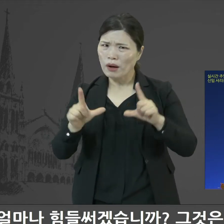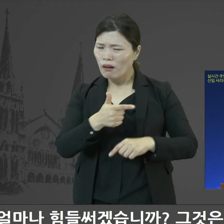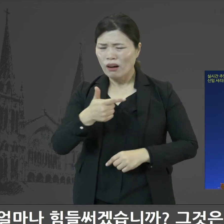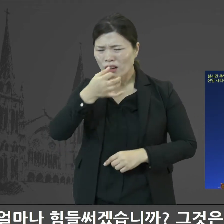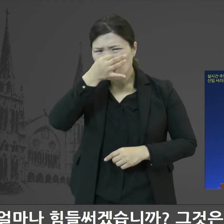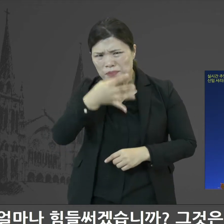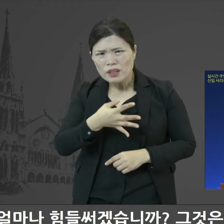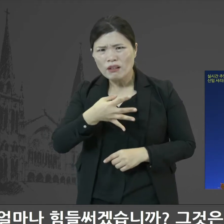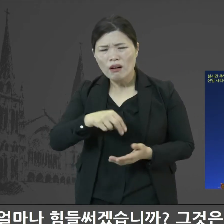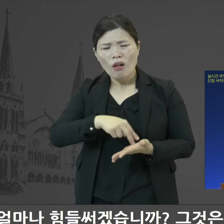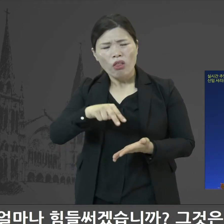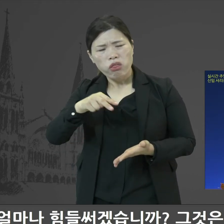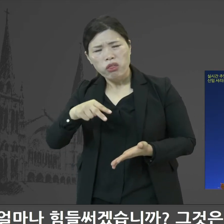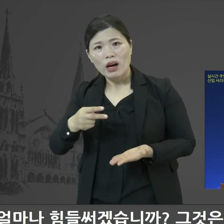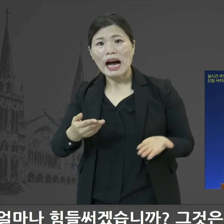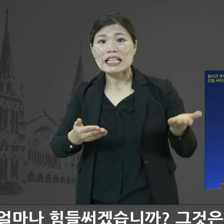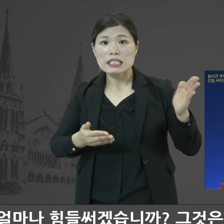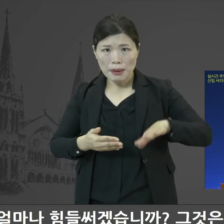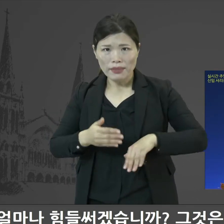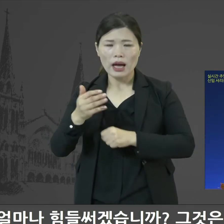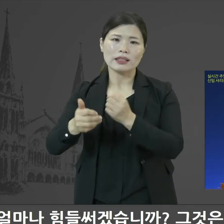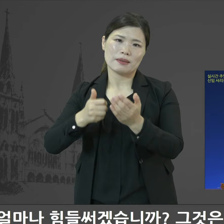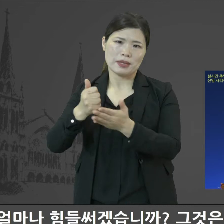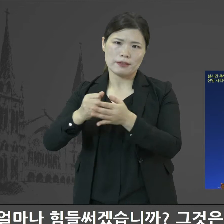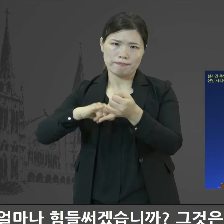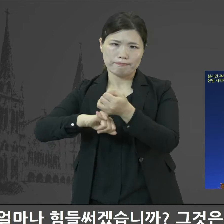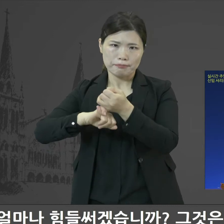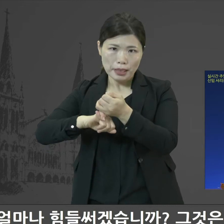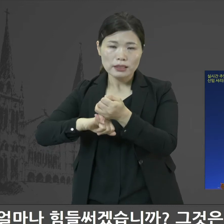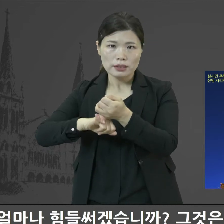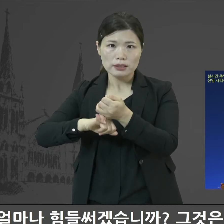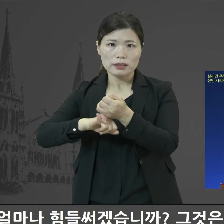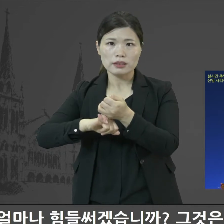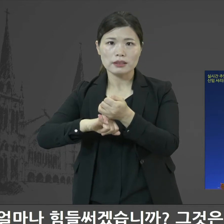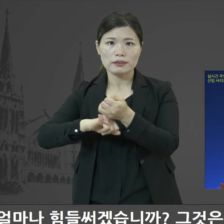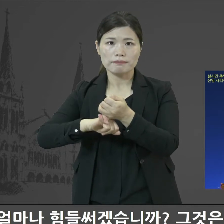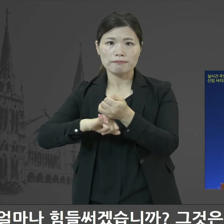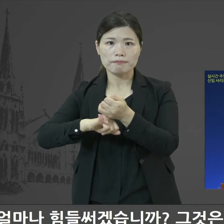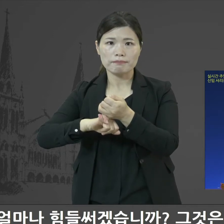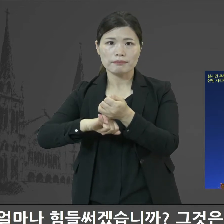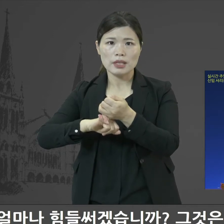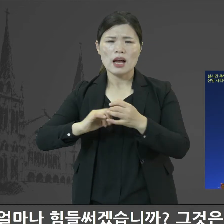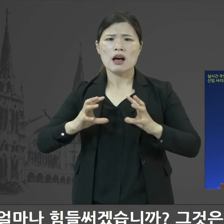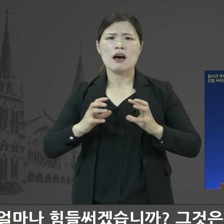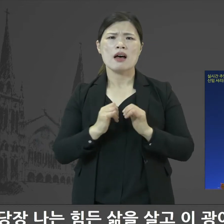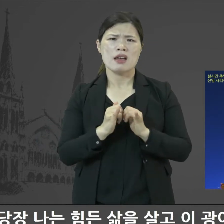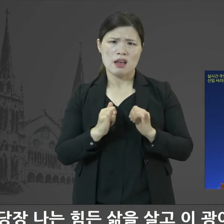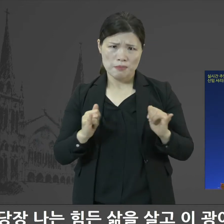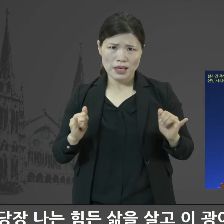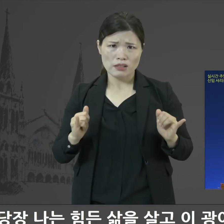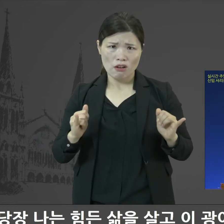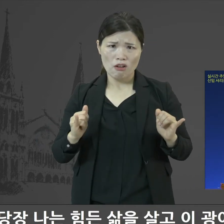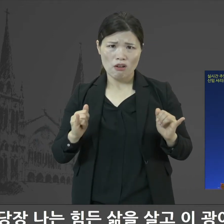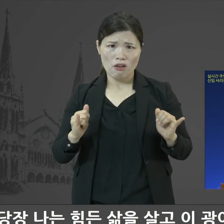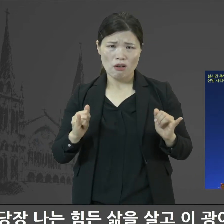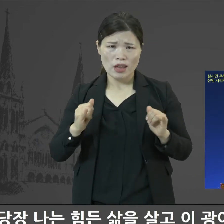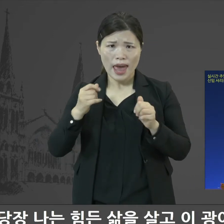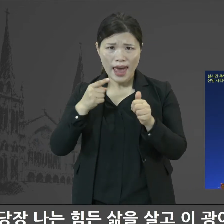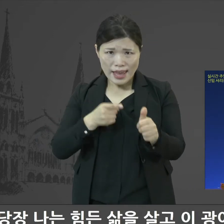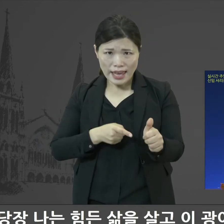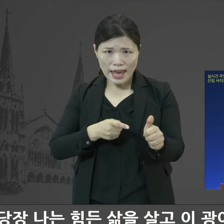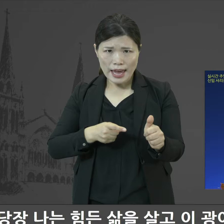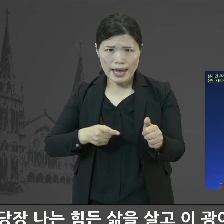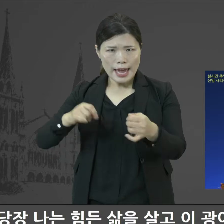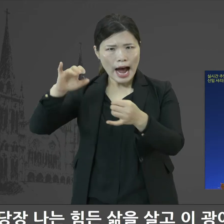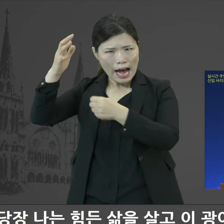광야에서 방황하지만 그러나 하나님께서 반드시 우리 백성에게 약속하신 그 땅을 주실